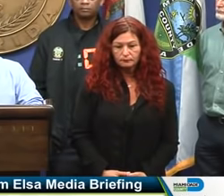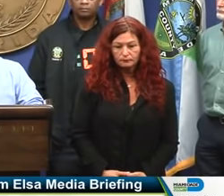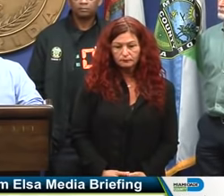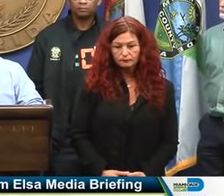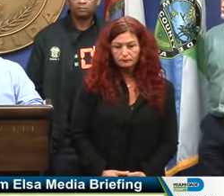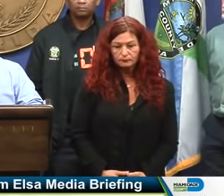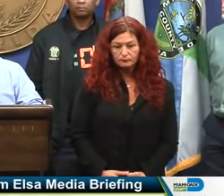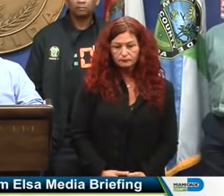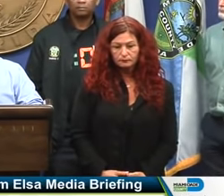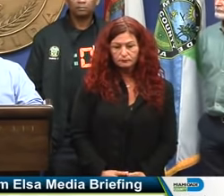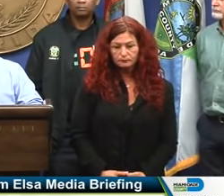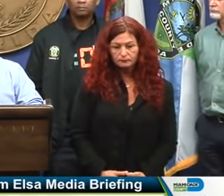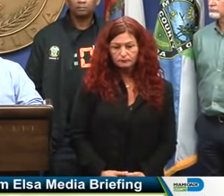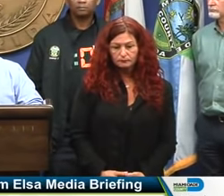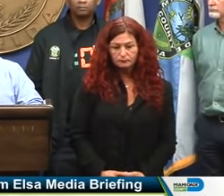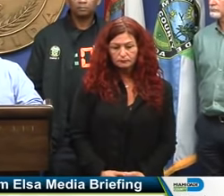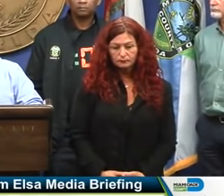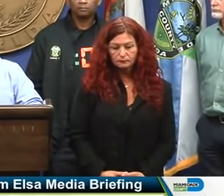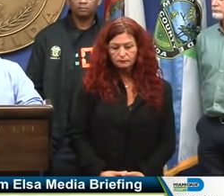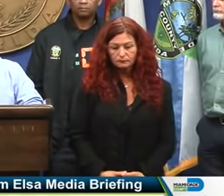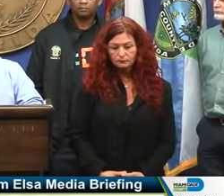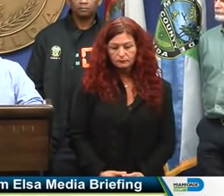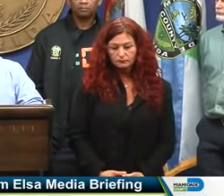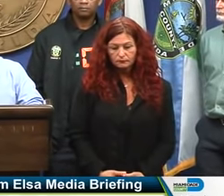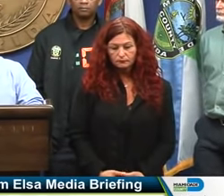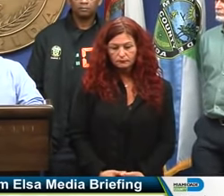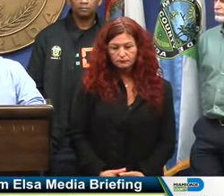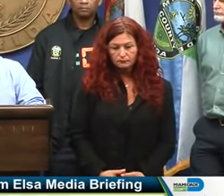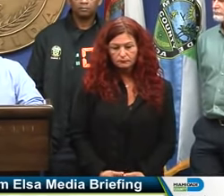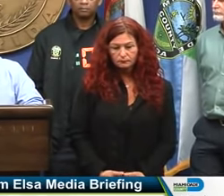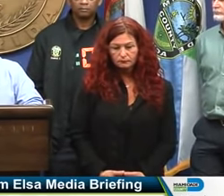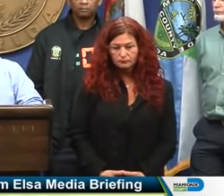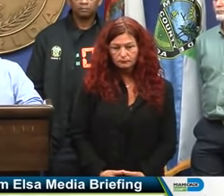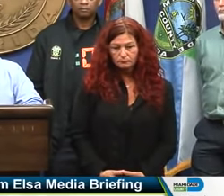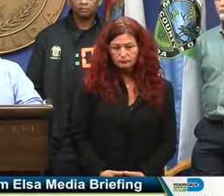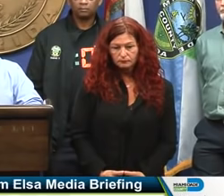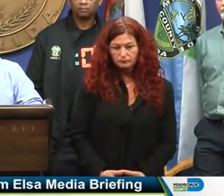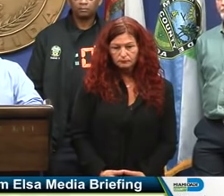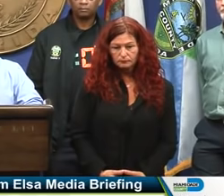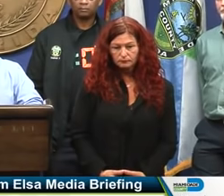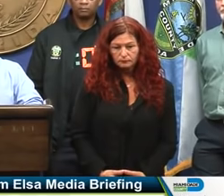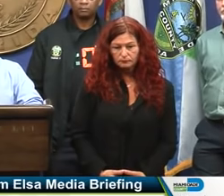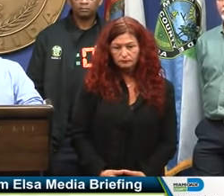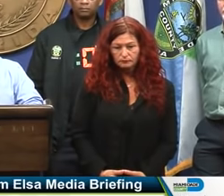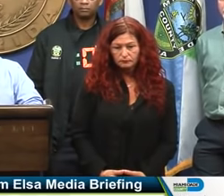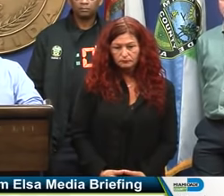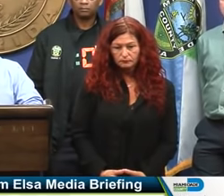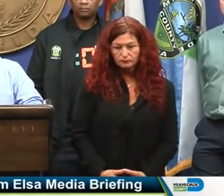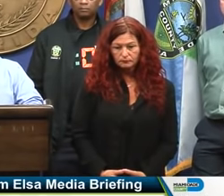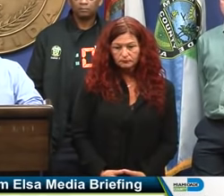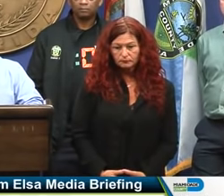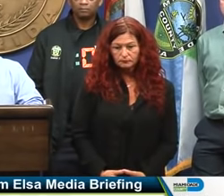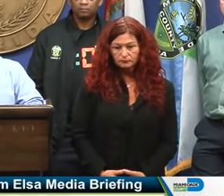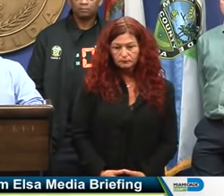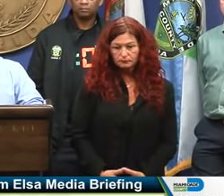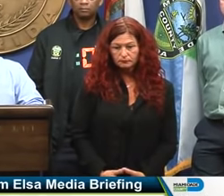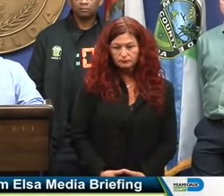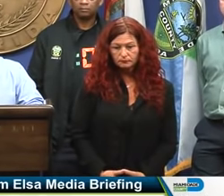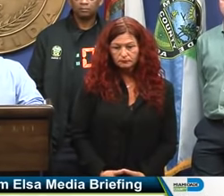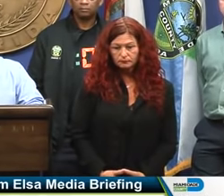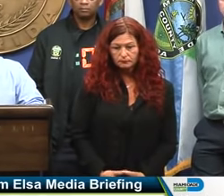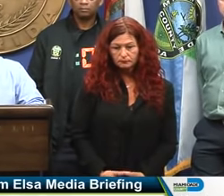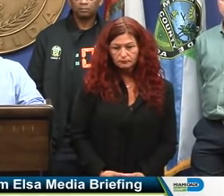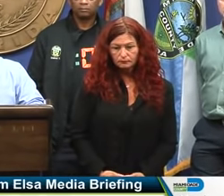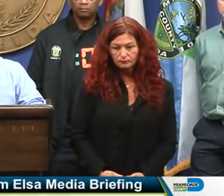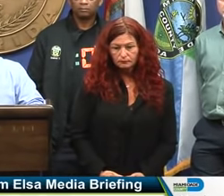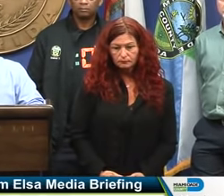del Condado, localizado en El Doral. Más tarde en el día vamos a estar implementando planes para poder mandar